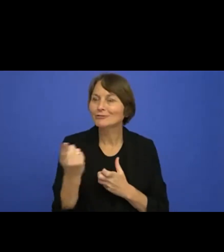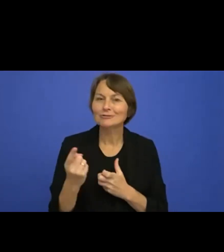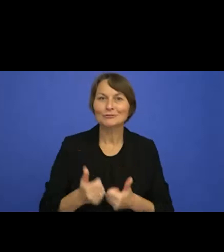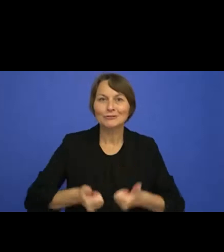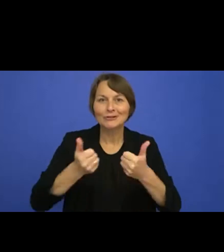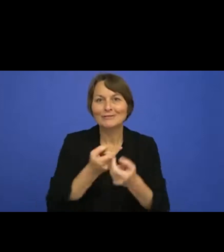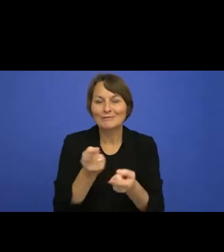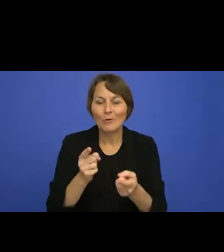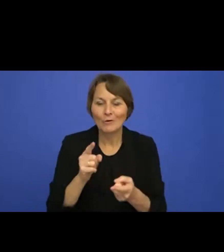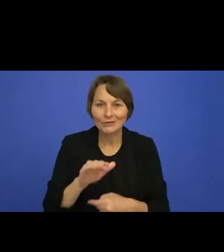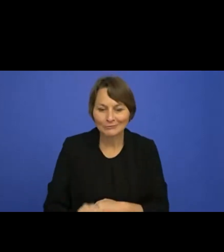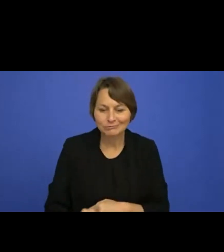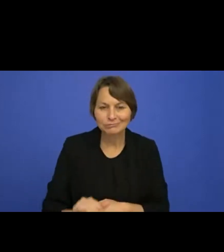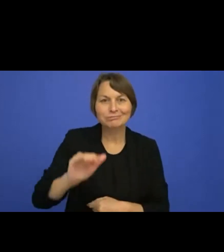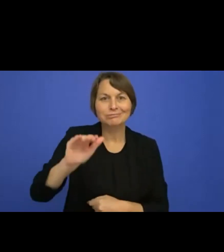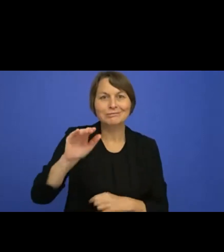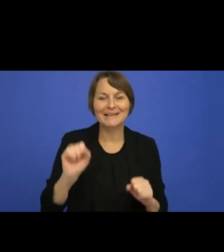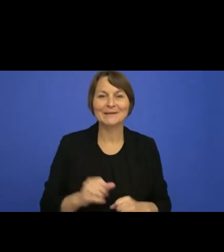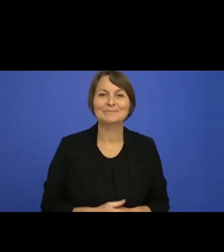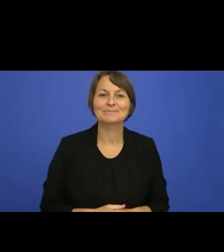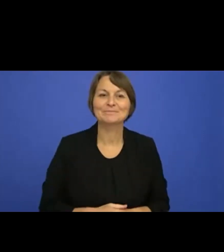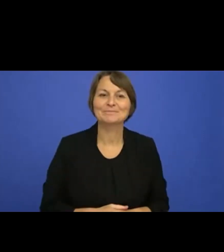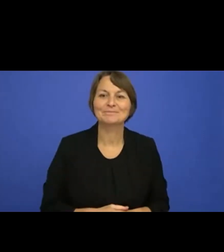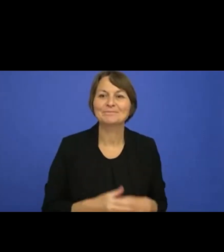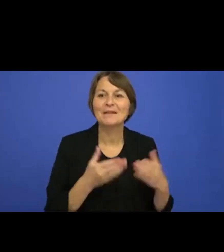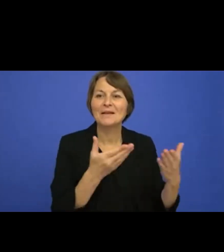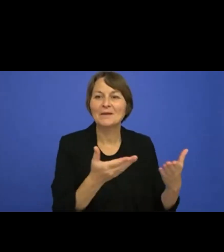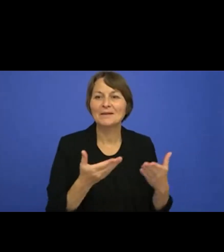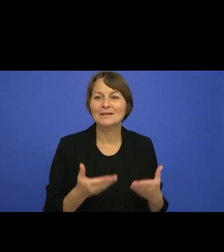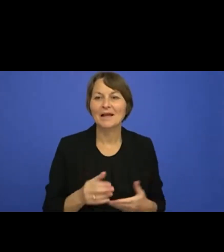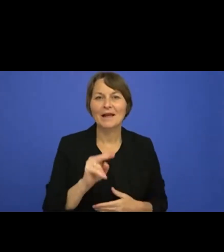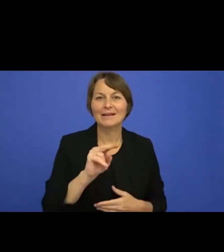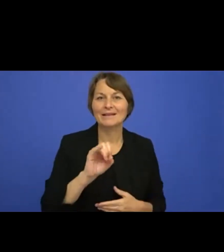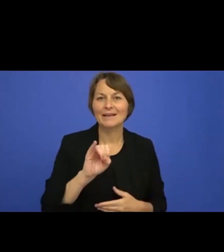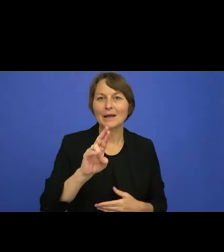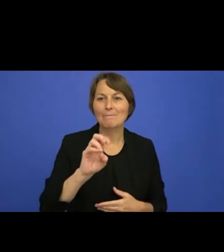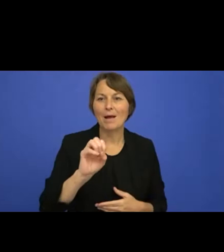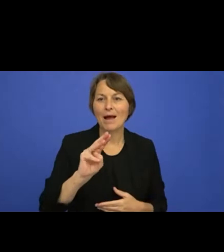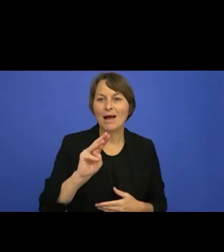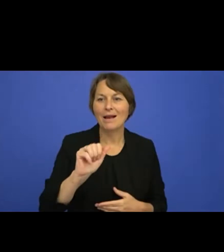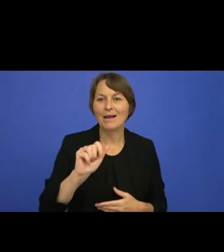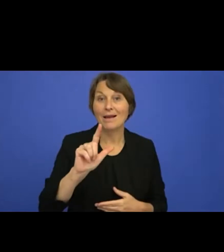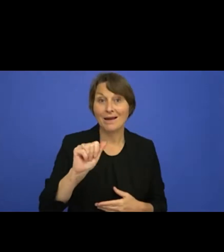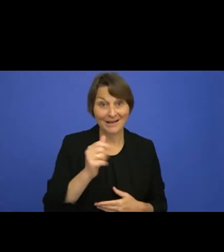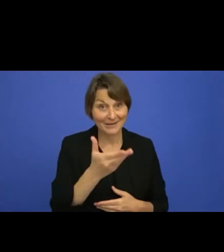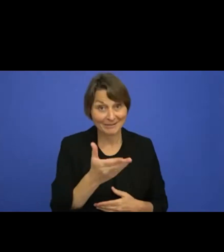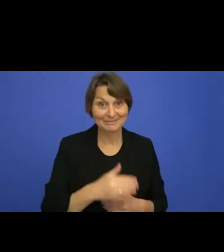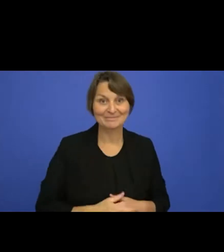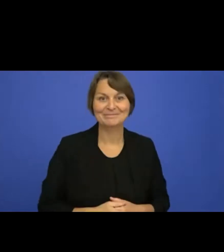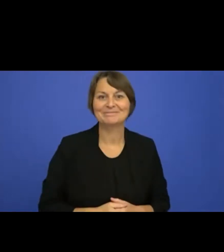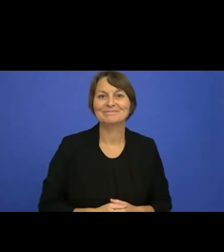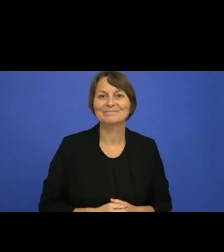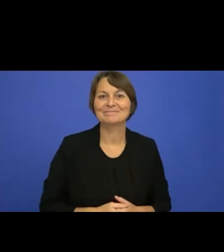le reflet de leurs besoins et de leurs talents. Je vais maintenant donner la parole à